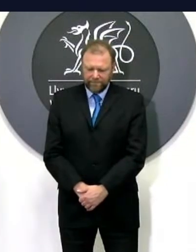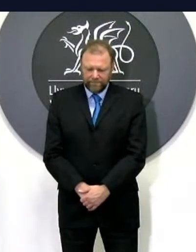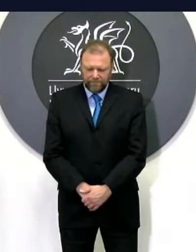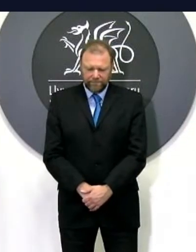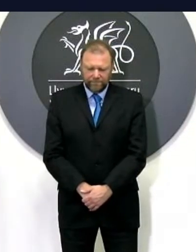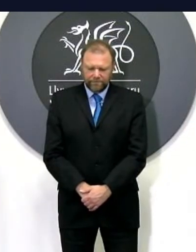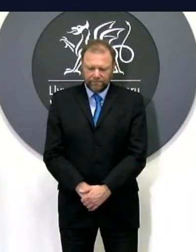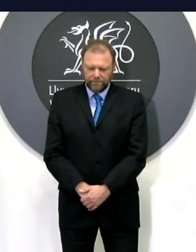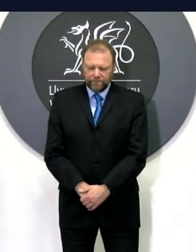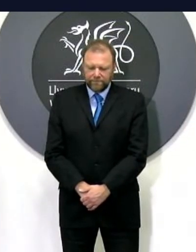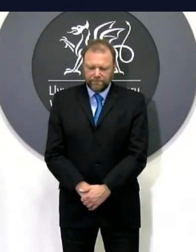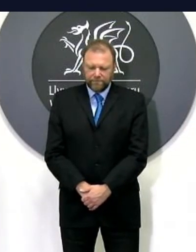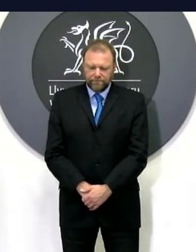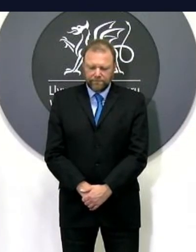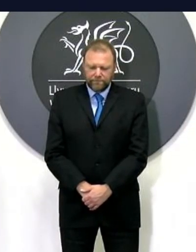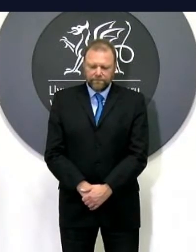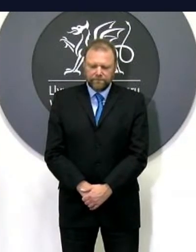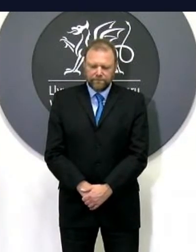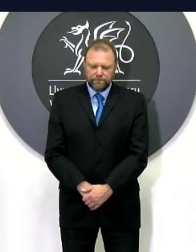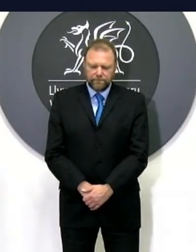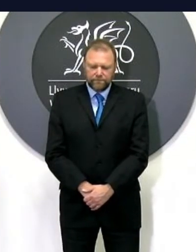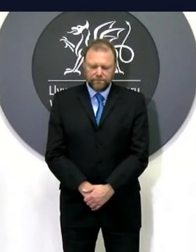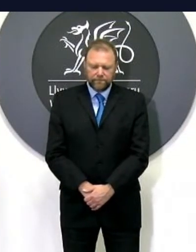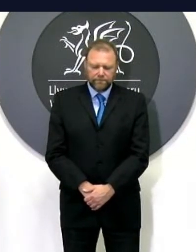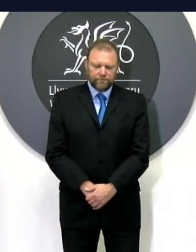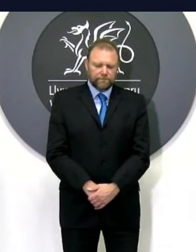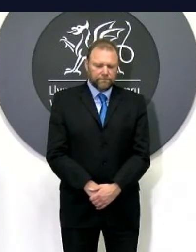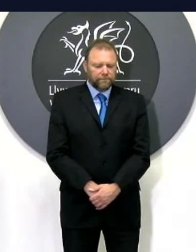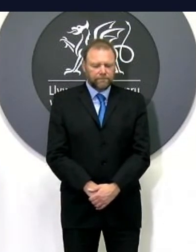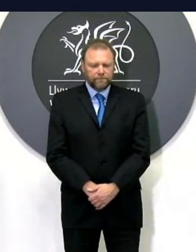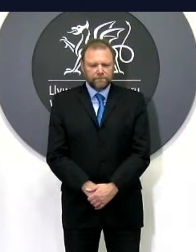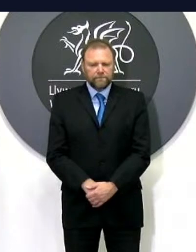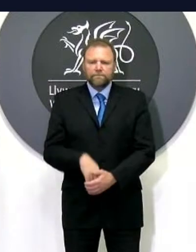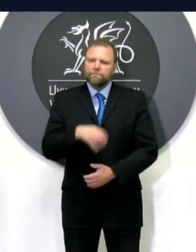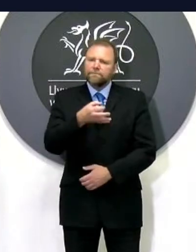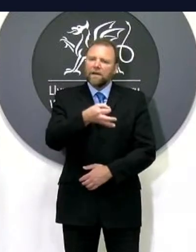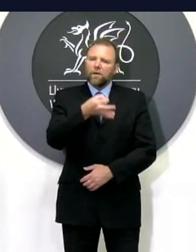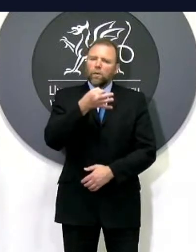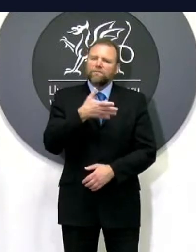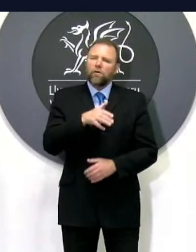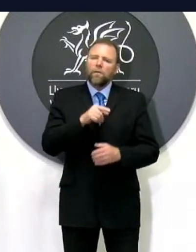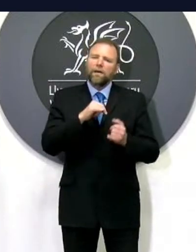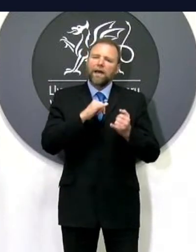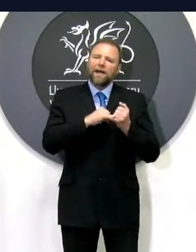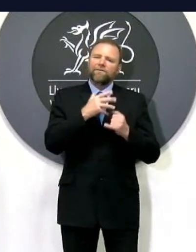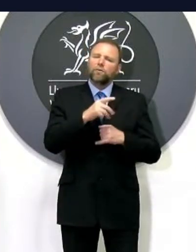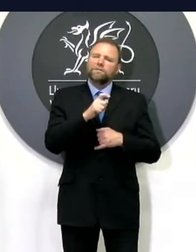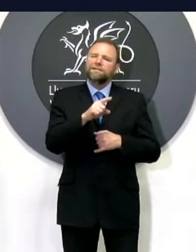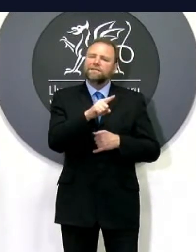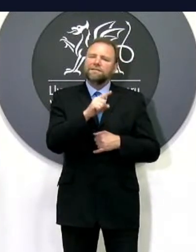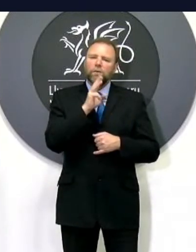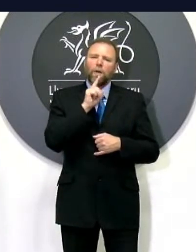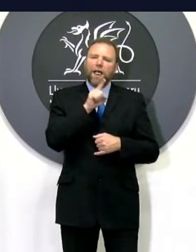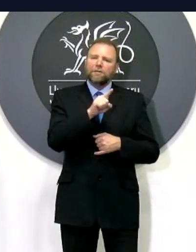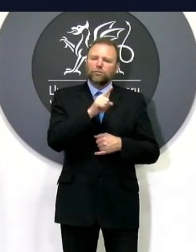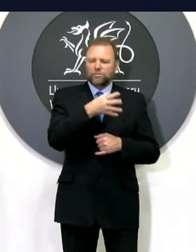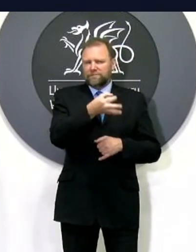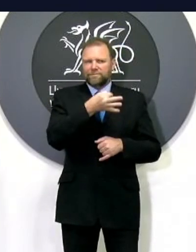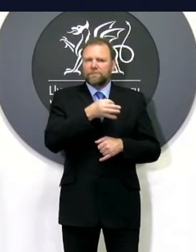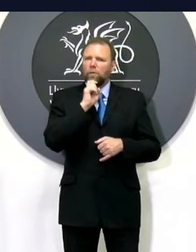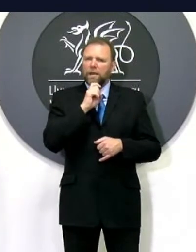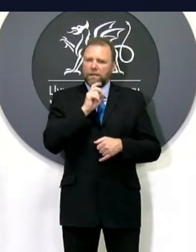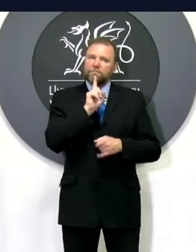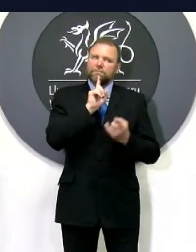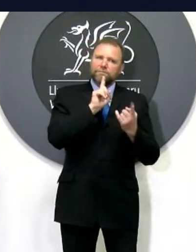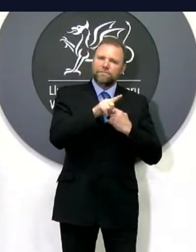yn edrych ymlaen i fynd yn ôl i weld bobl yn chwarae yn y maes pêl-droed, yn maes criced fel dwi'n